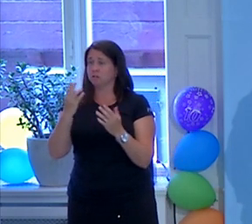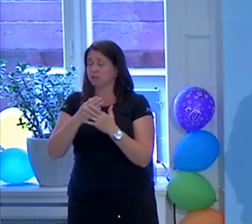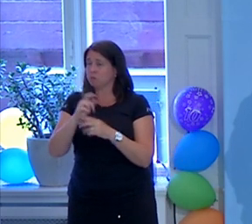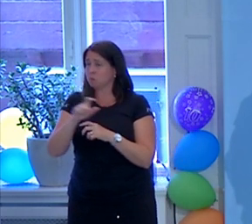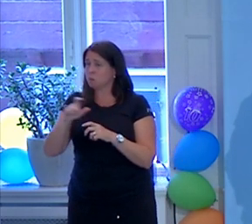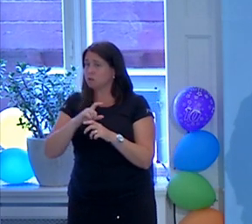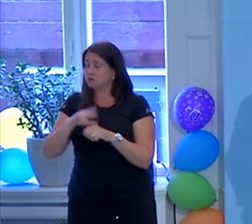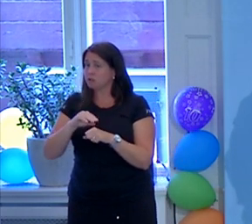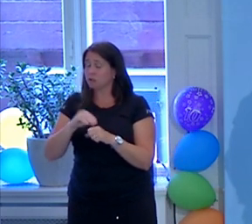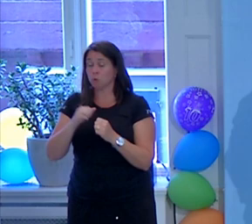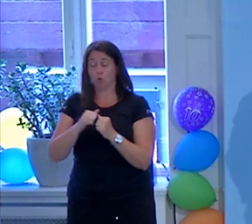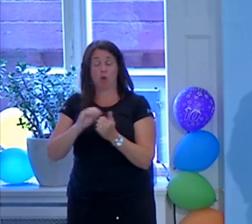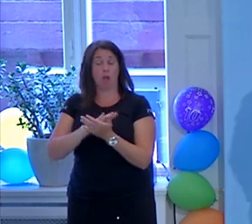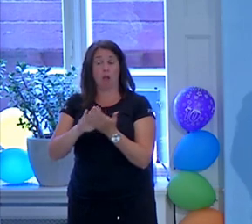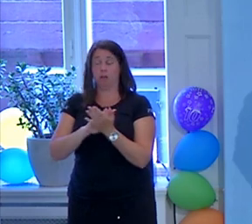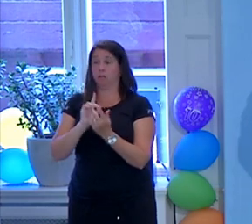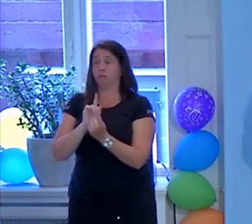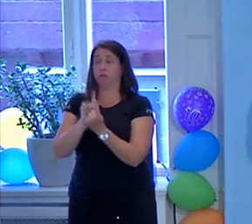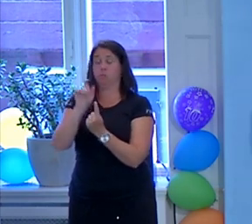jag har aldrig träffat på någon